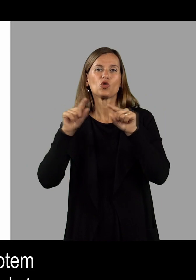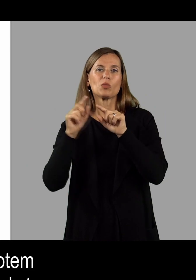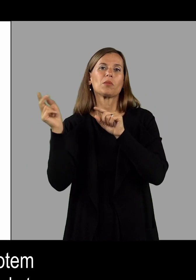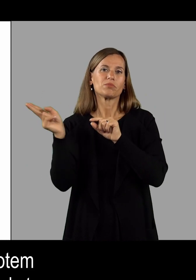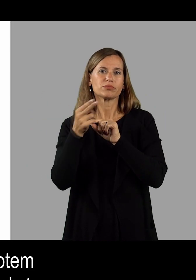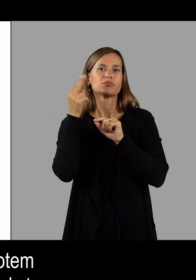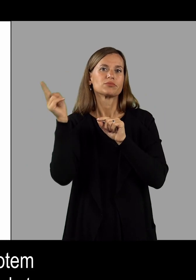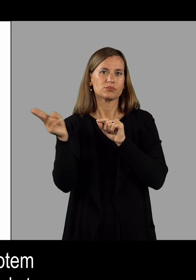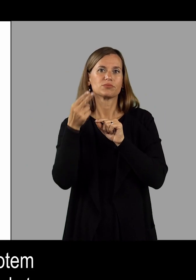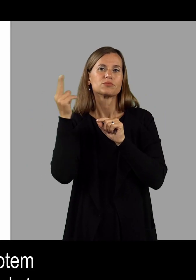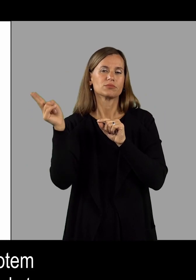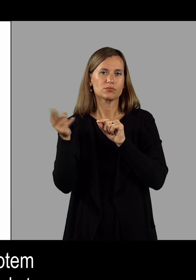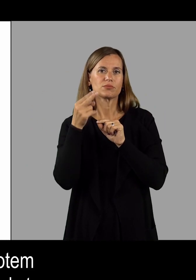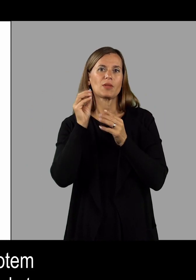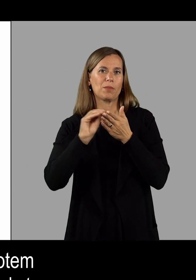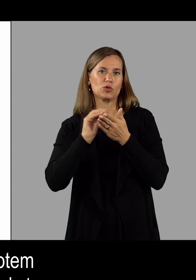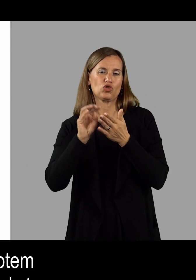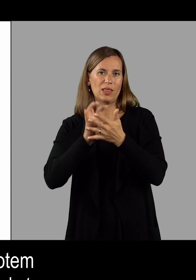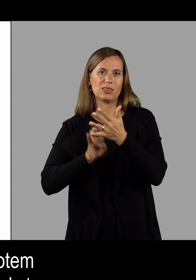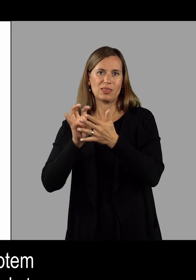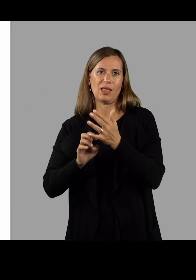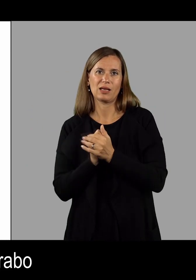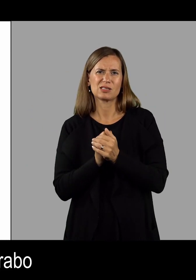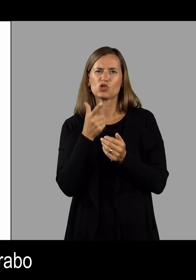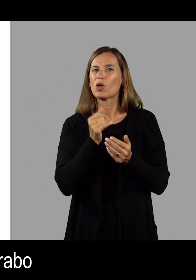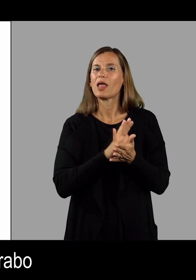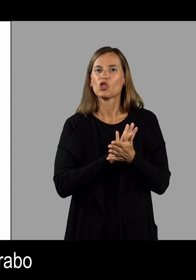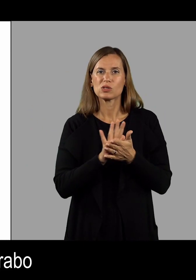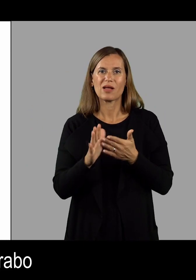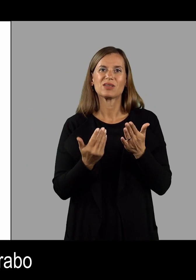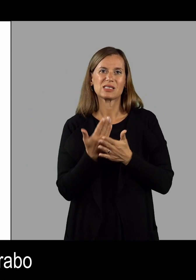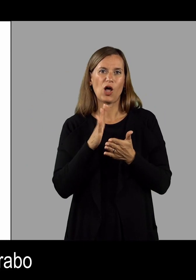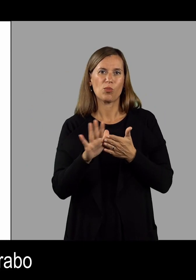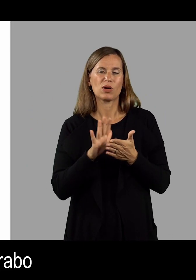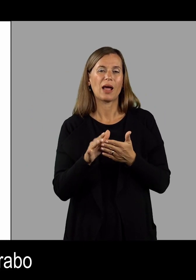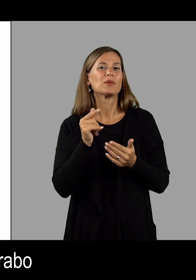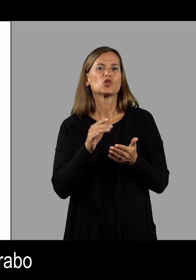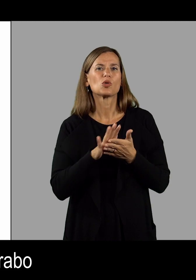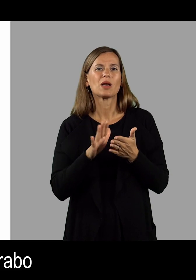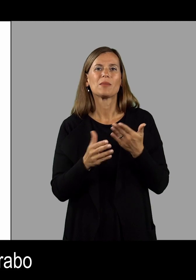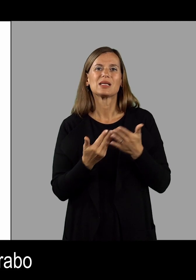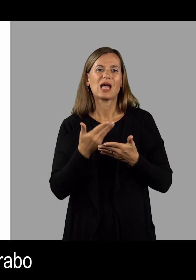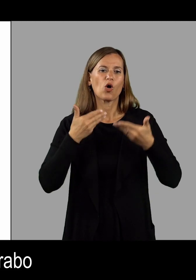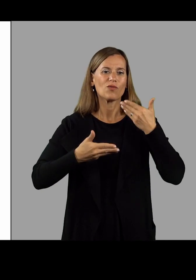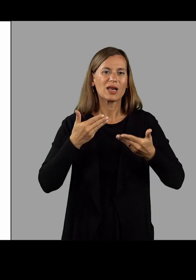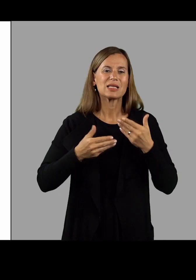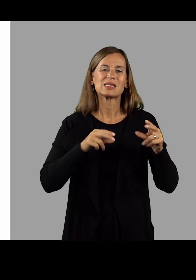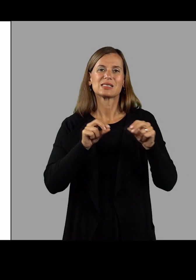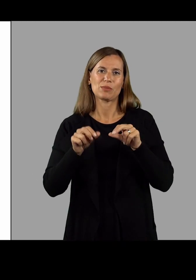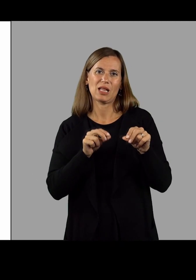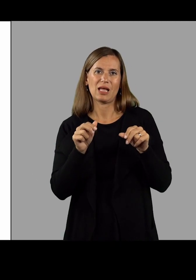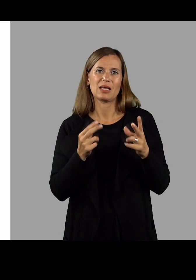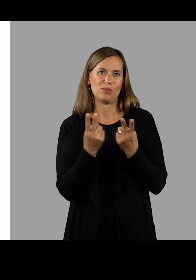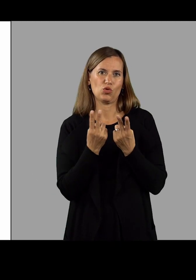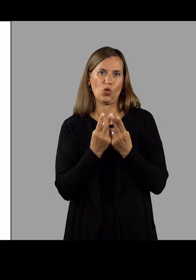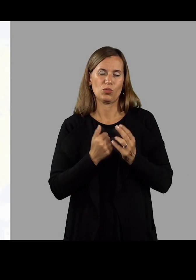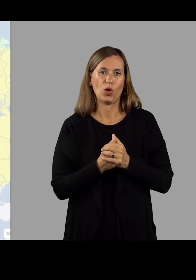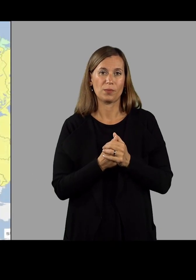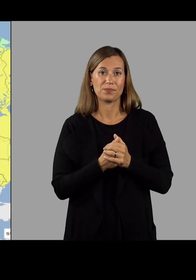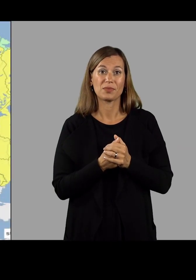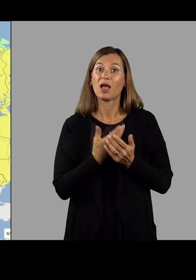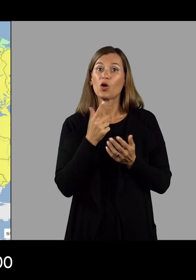prvi brezžični sistem za podnaslavljanje, deluje po plug and play principu, samo priključimo v računalnik in že se pojavi črn,